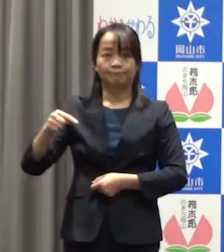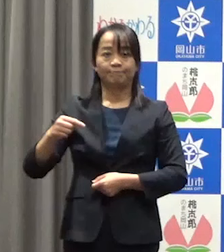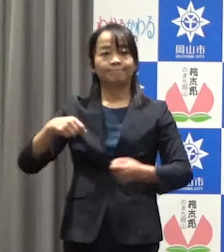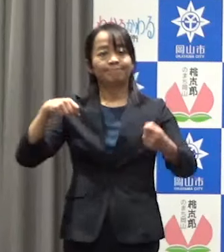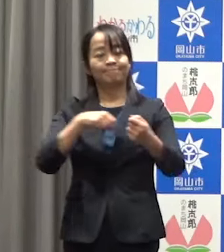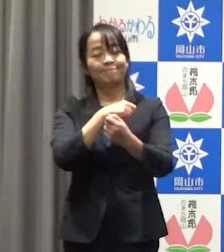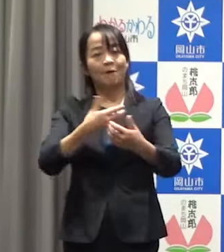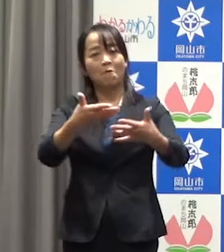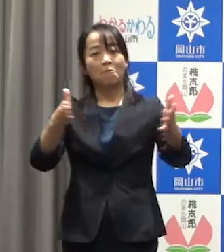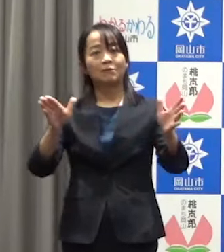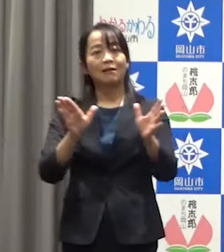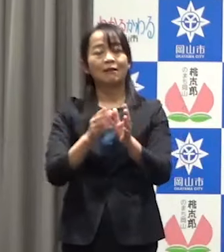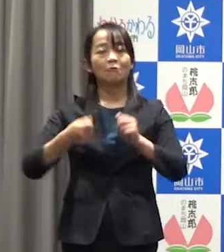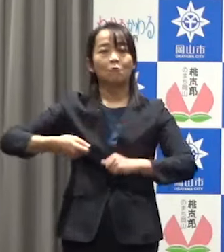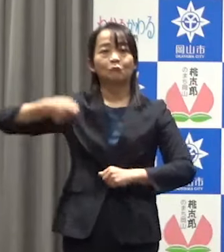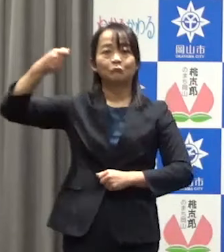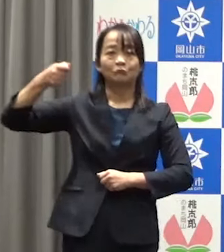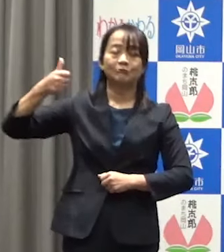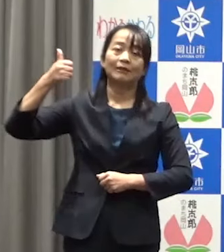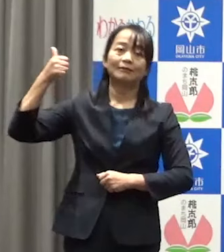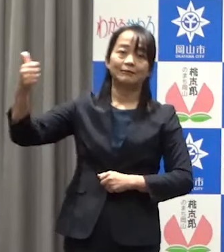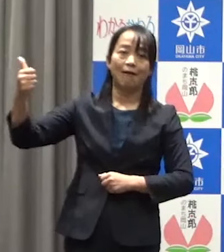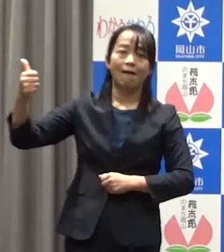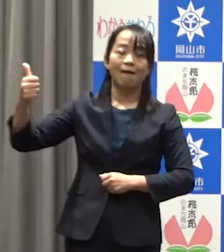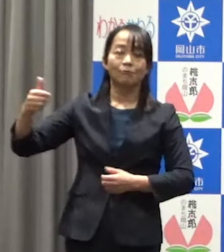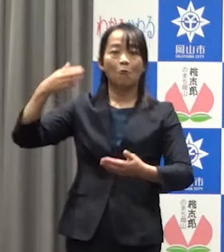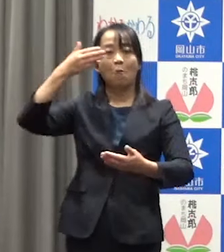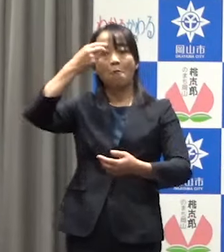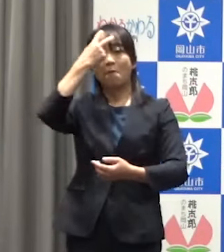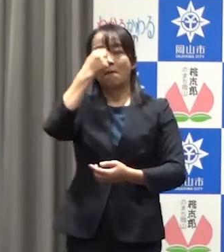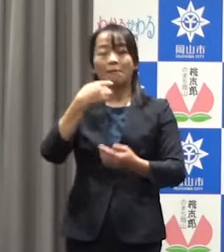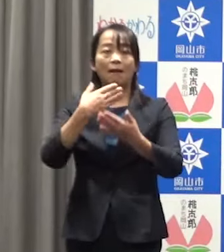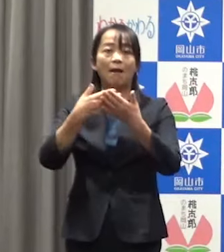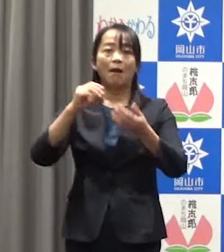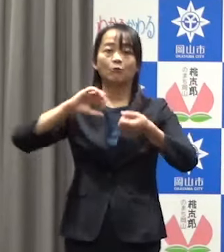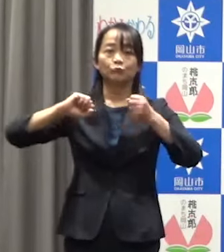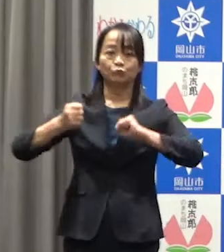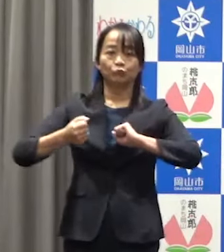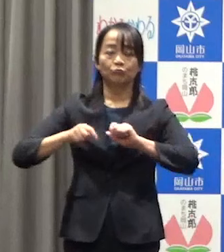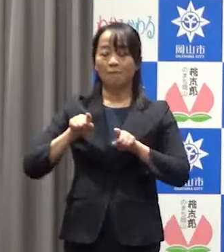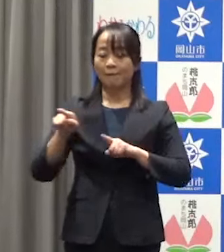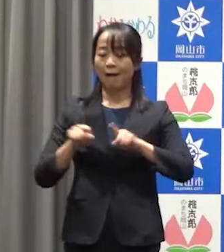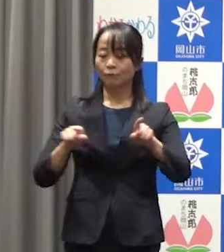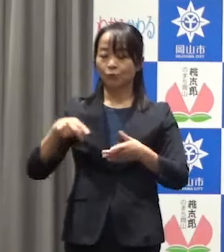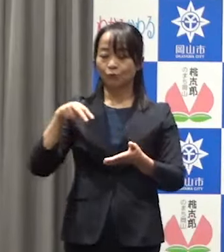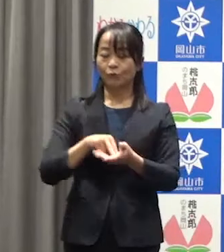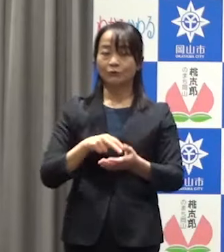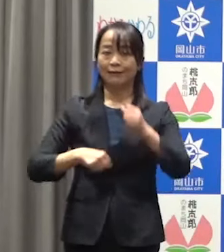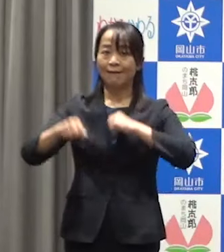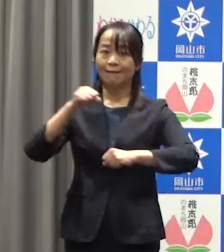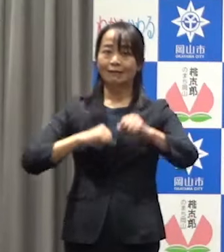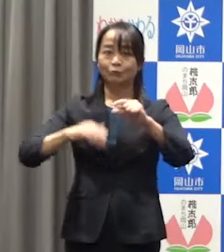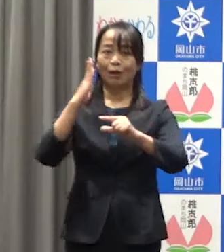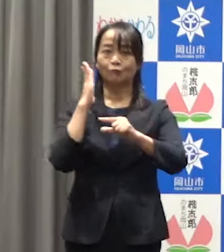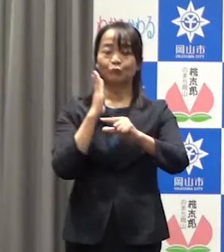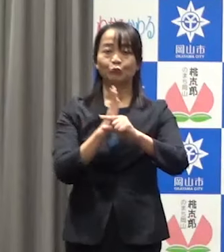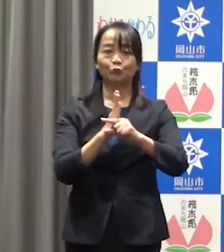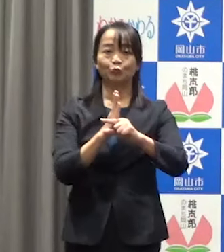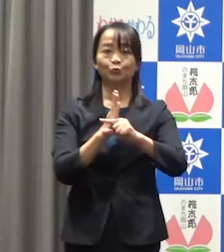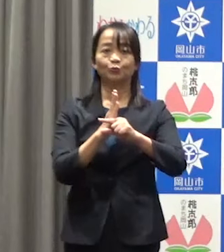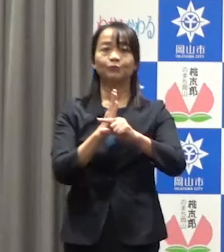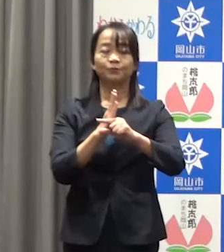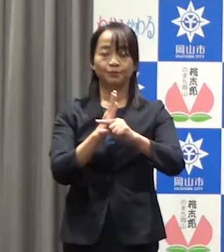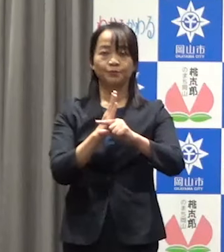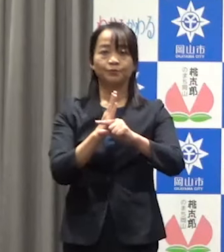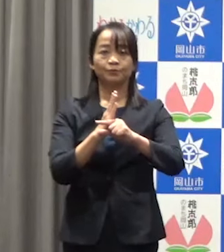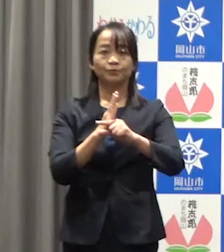主席指揮者兼芸術監督として活躍されるということであります。同志のオカフ